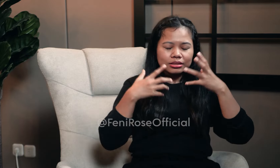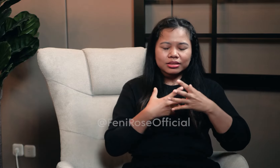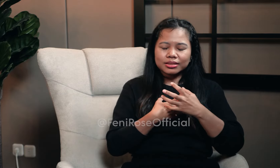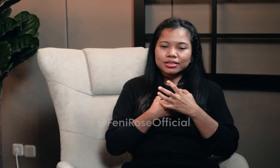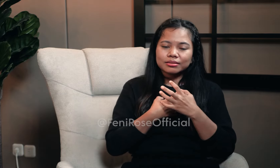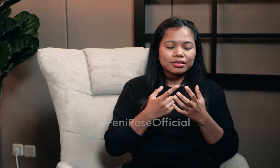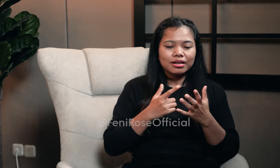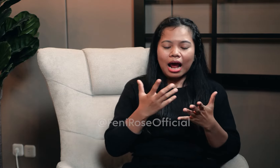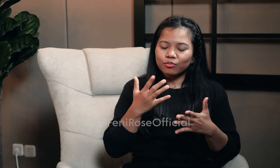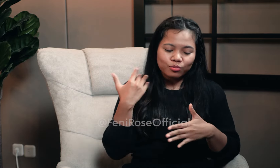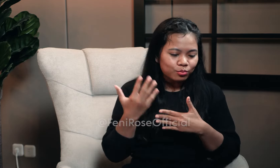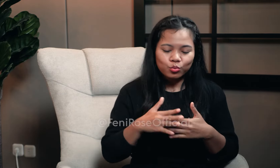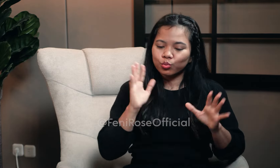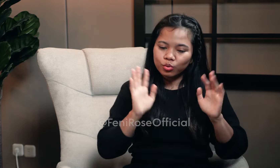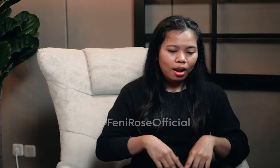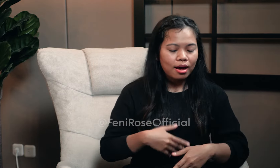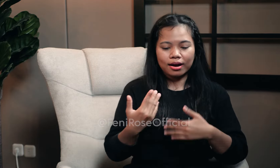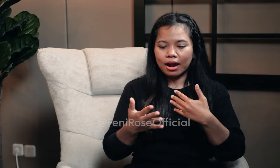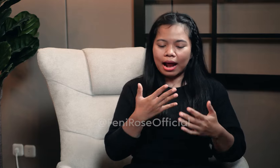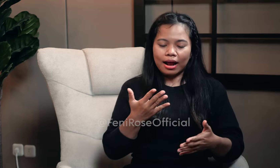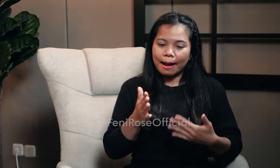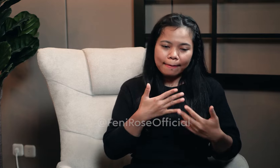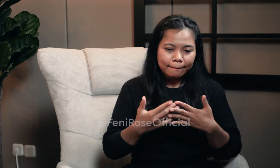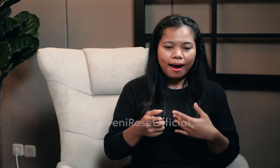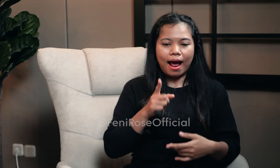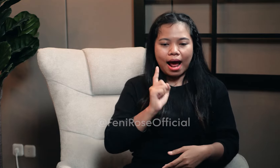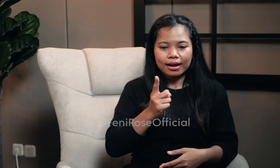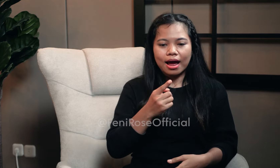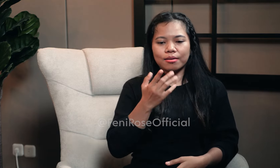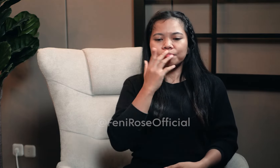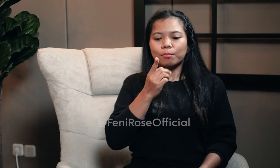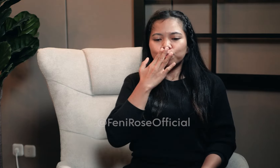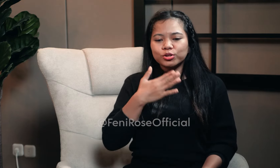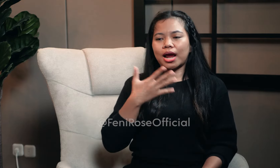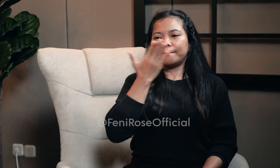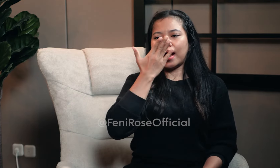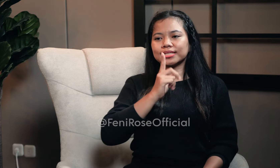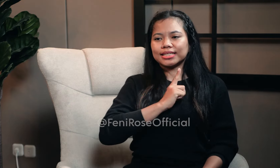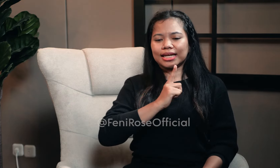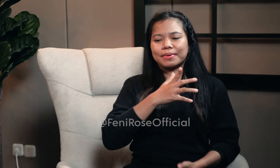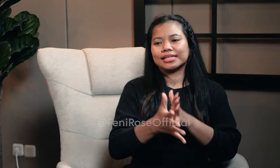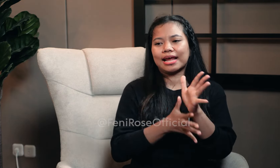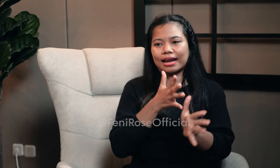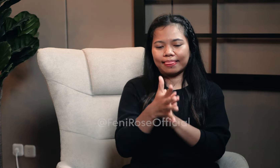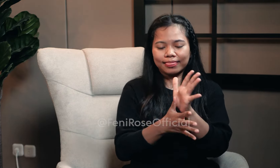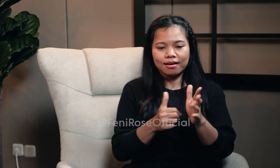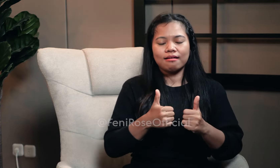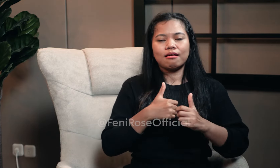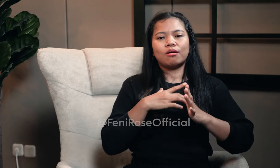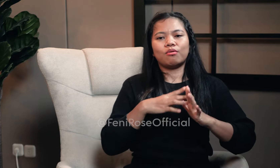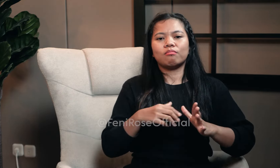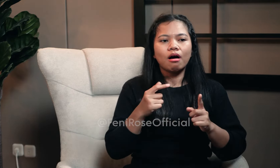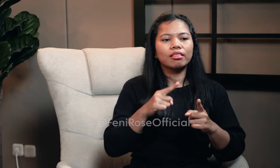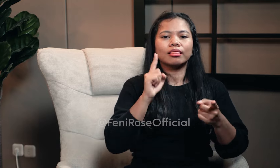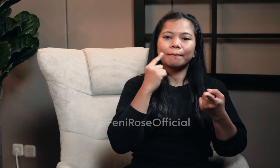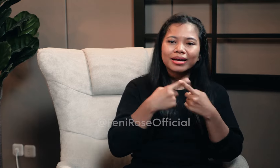umur saya ini tidak bisa mendengar sama sekali Saya takut kayak gitu tapi ya udahlah enggak apa-apa e e tuli itu kan punya bahasa